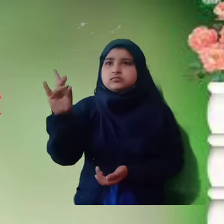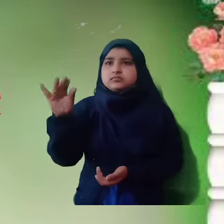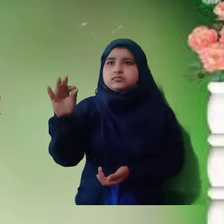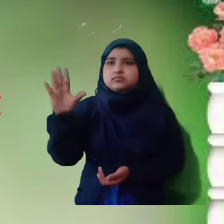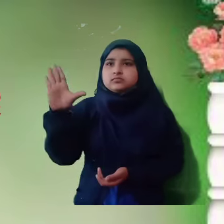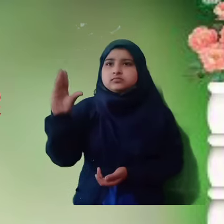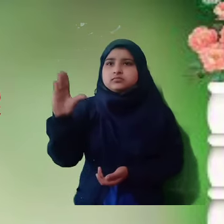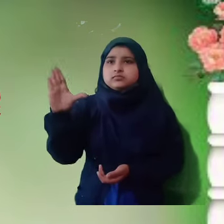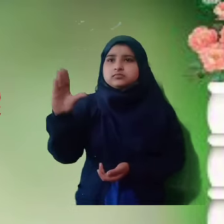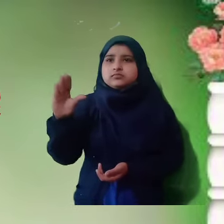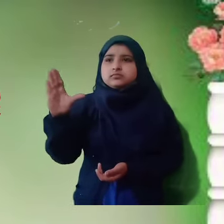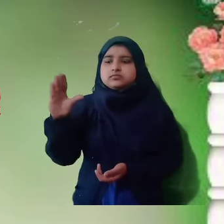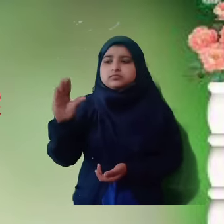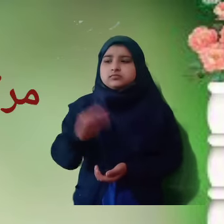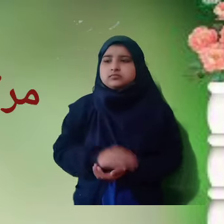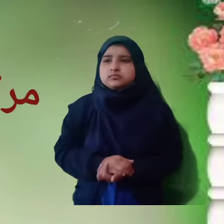हिंद से।